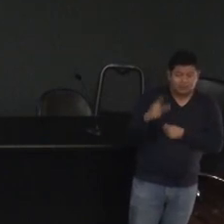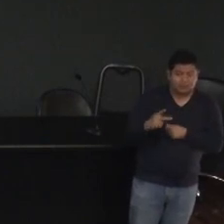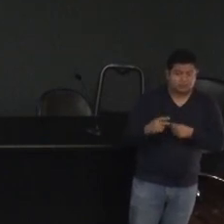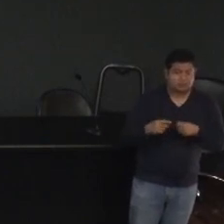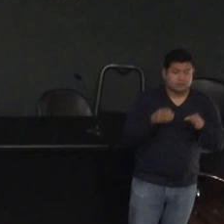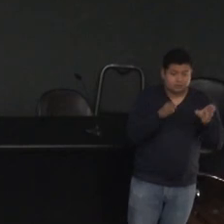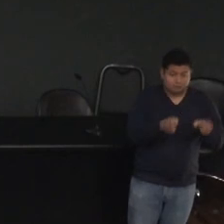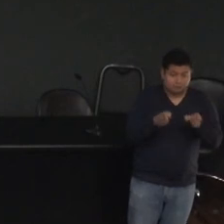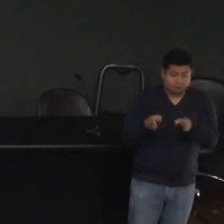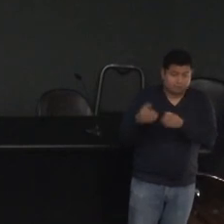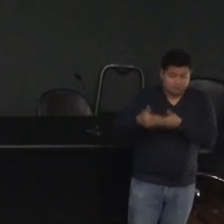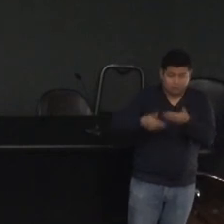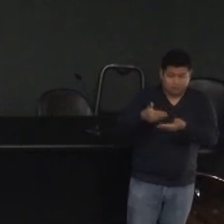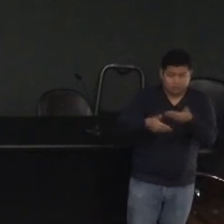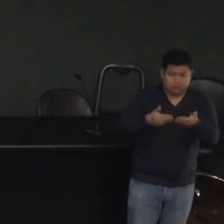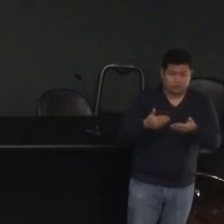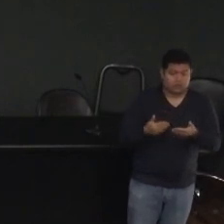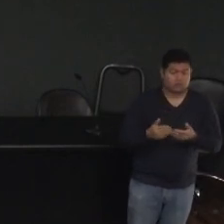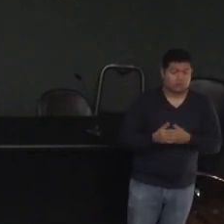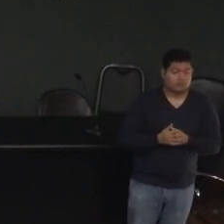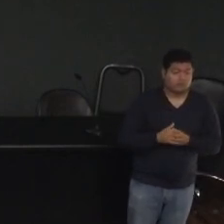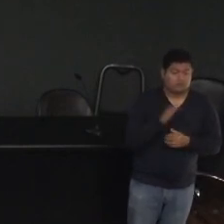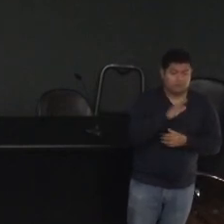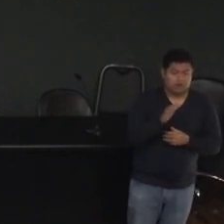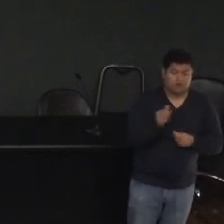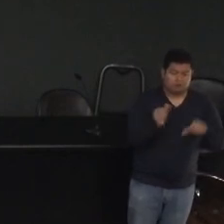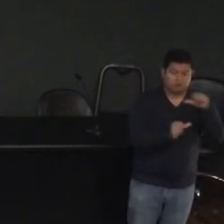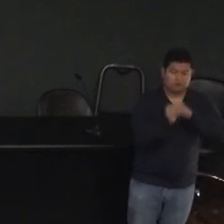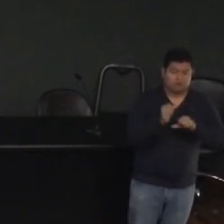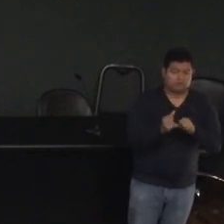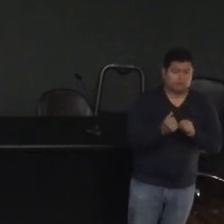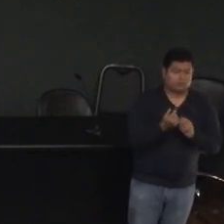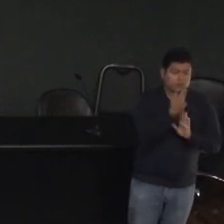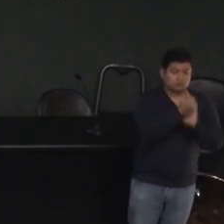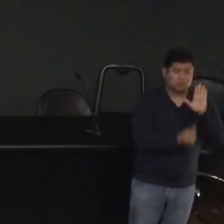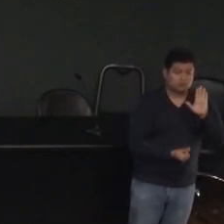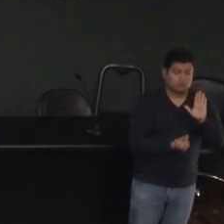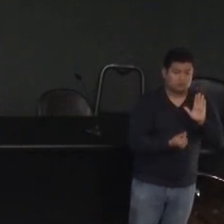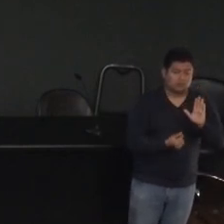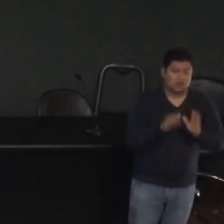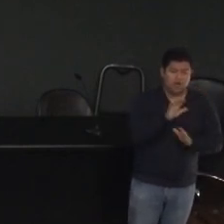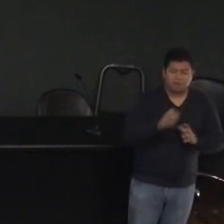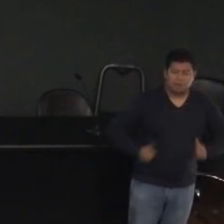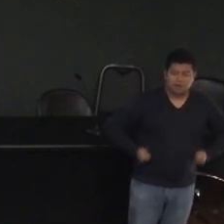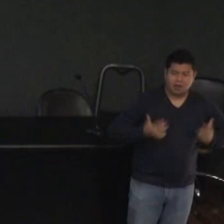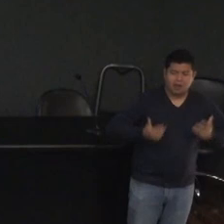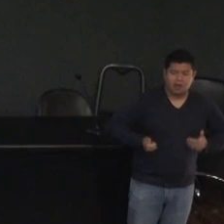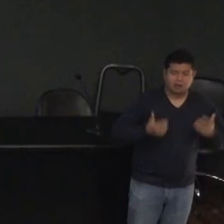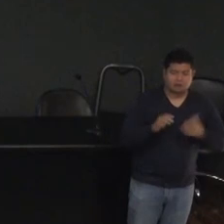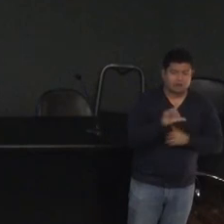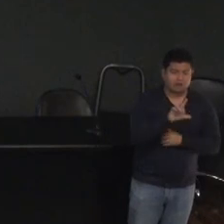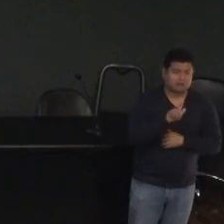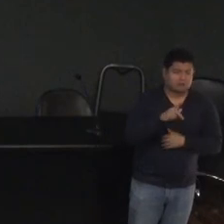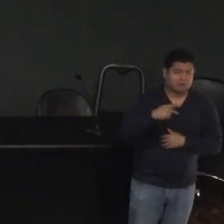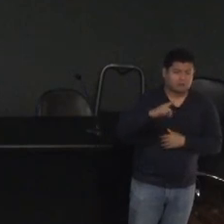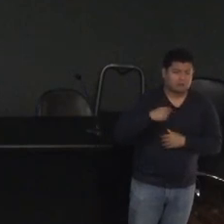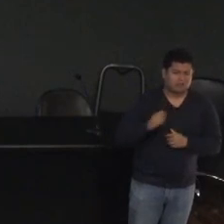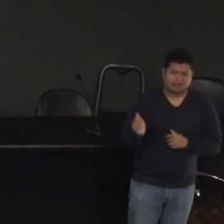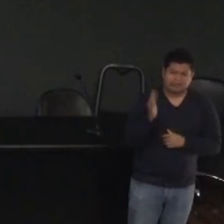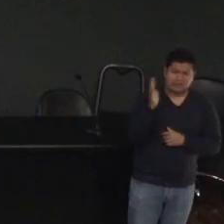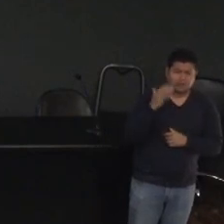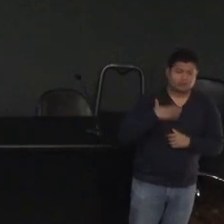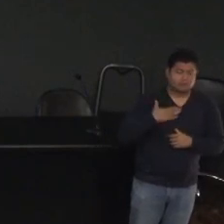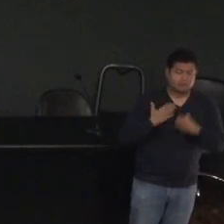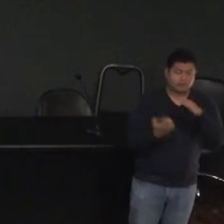que isso reflita um equilíbrio econômico financeiro do contrato Ah mas isso vai gerar custo a lgpd é muito cara para uma empresa eu não quero